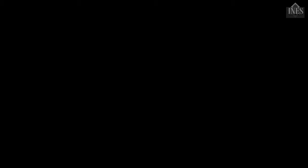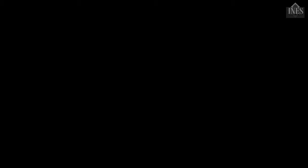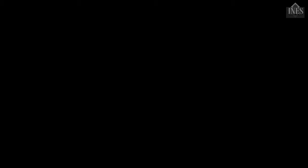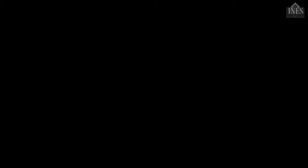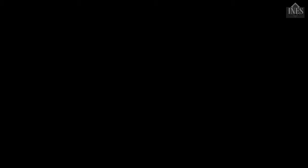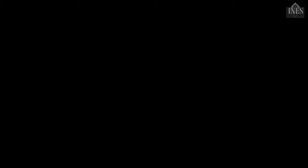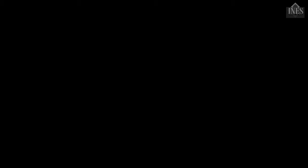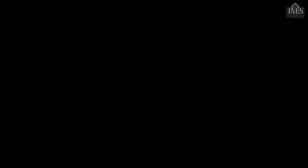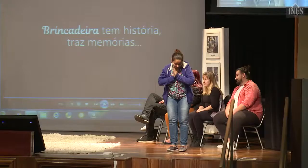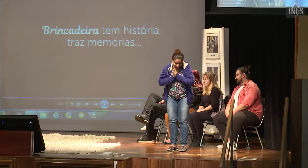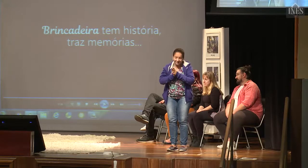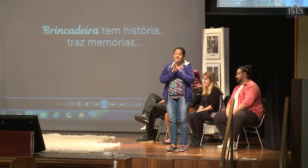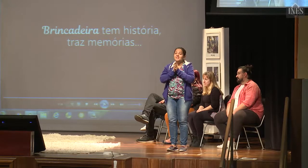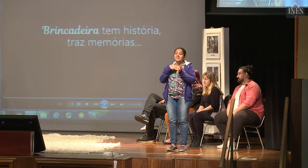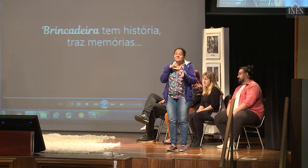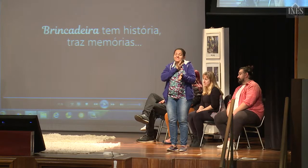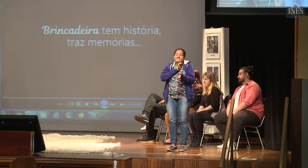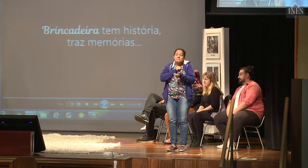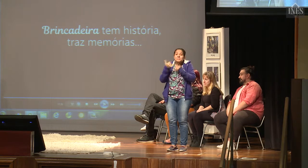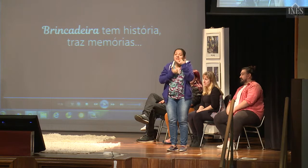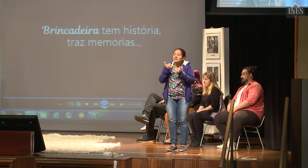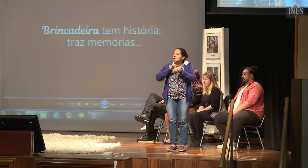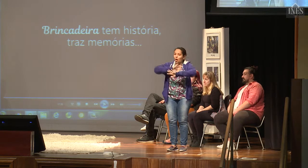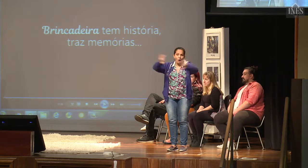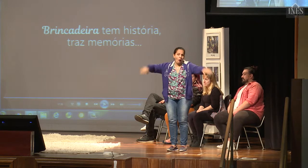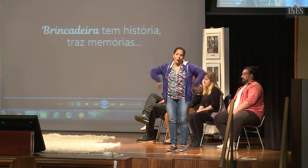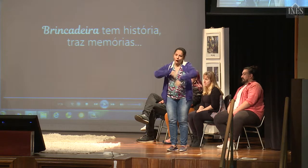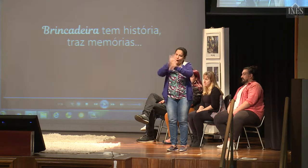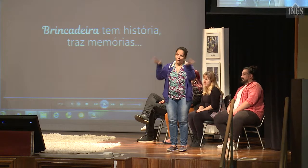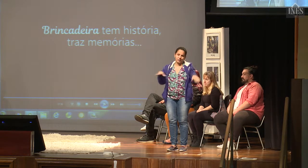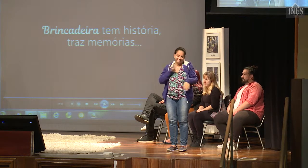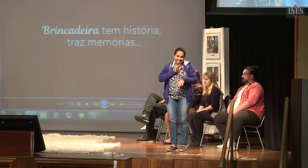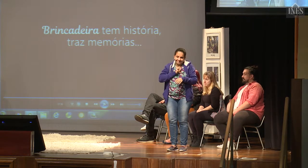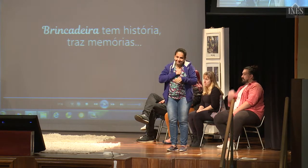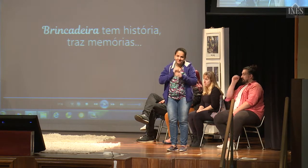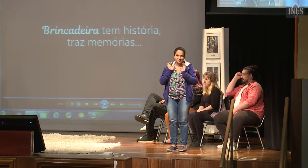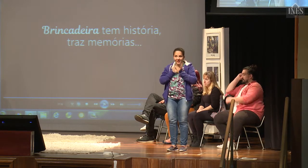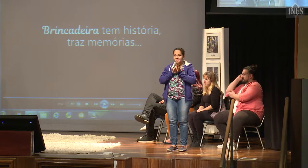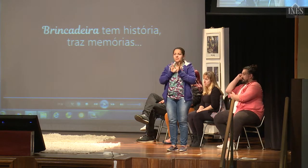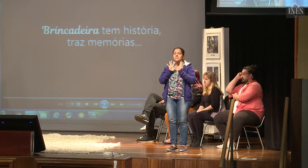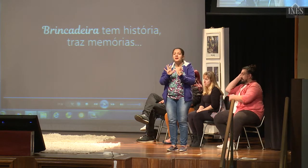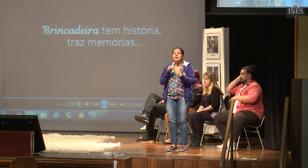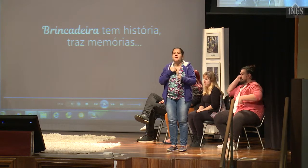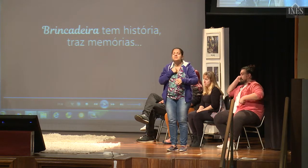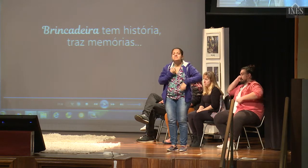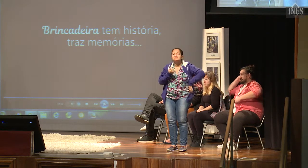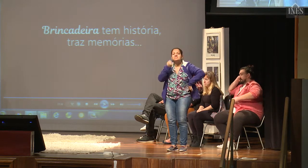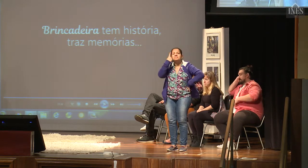também. Aqui, eu cresci aqui. Bom, mas eu amava brincar de todas as brincadeiras.